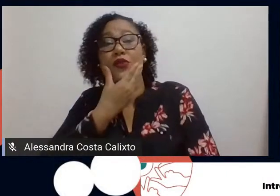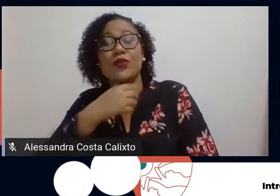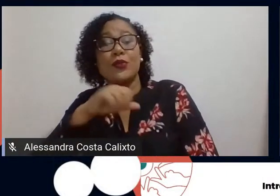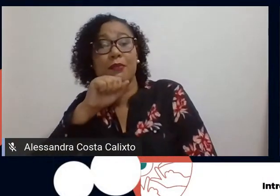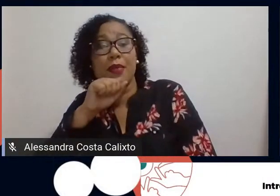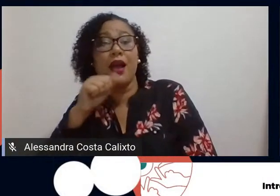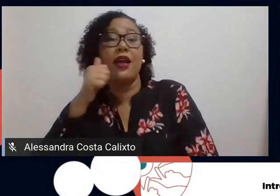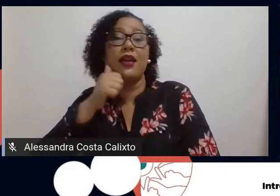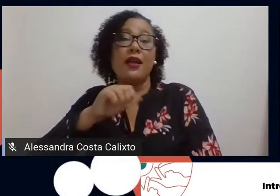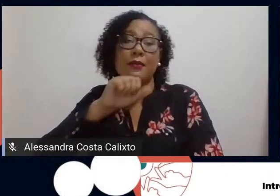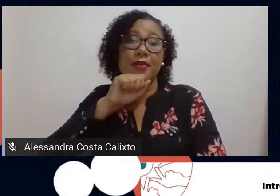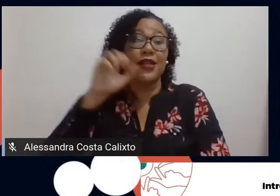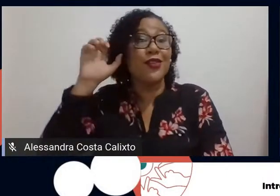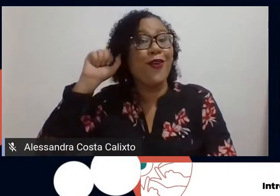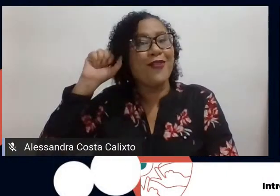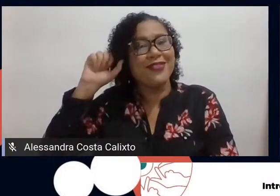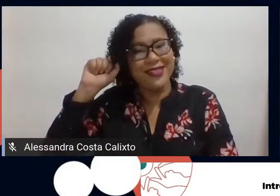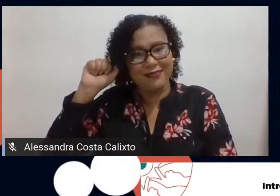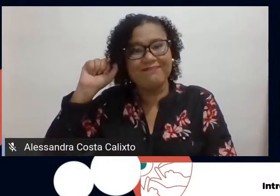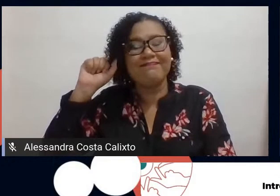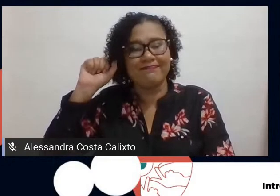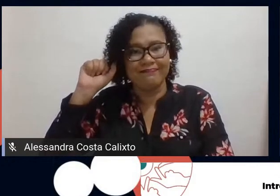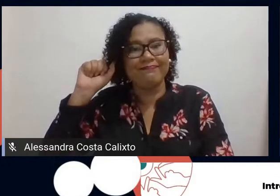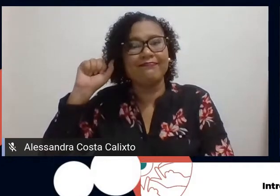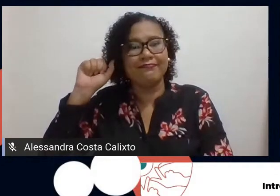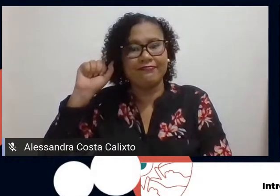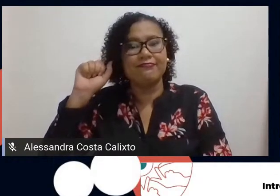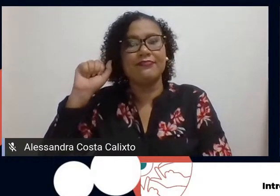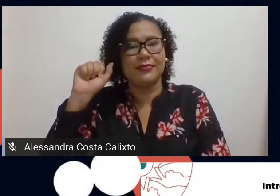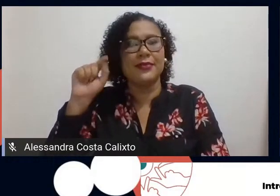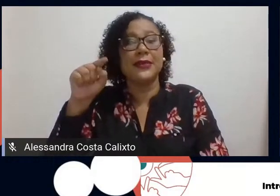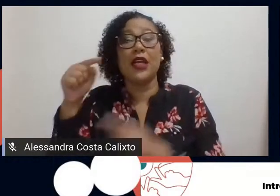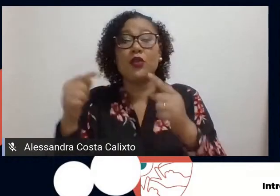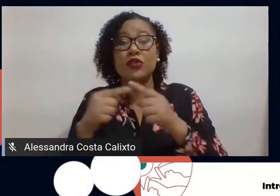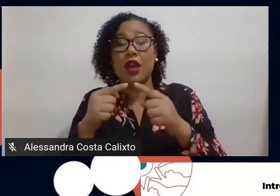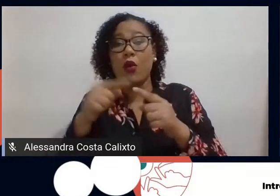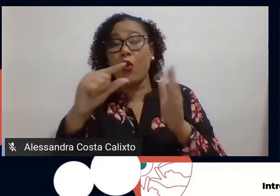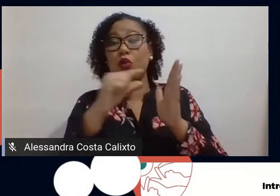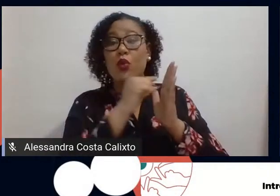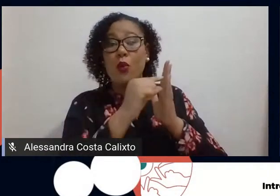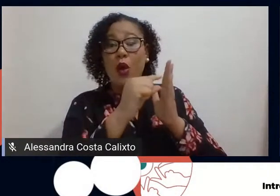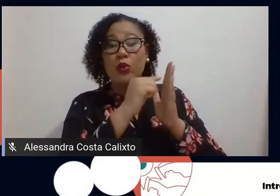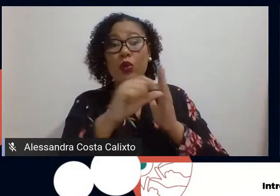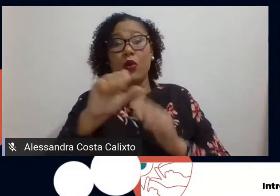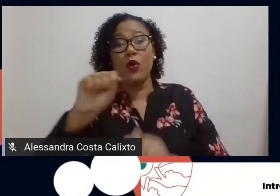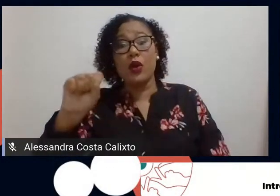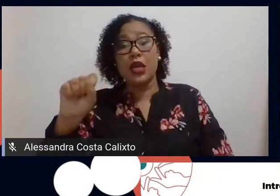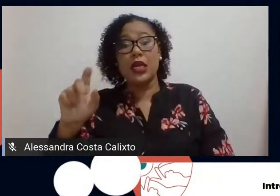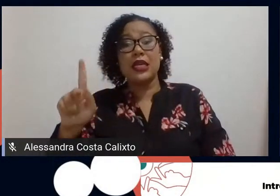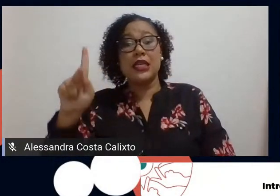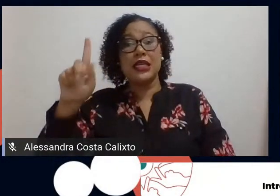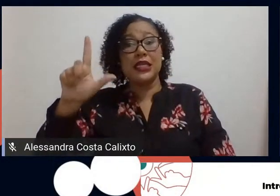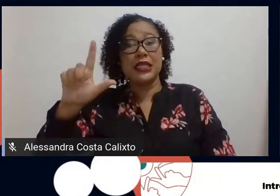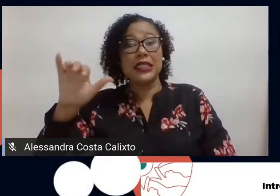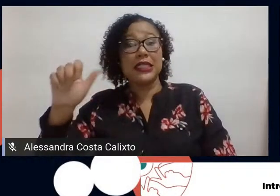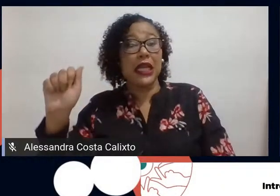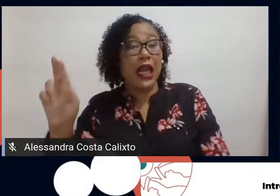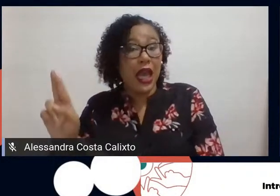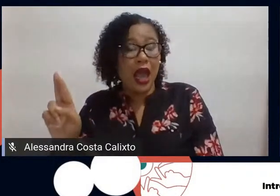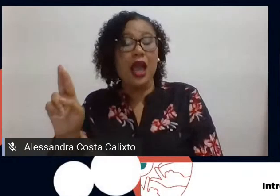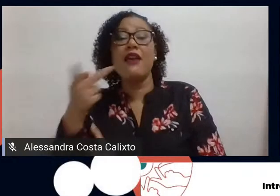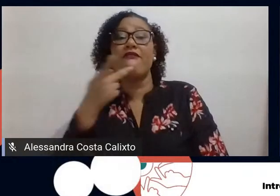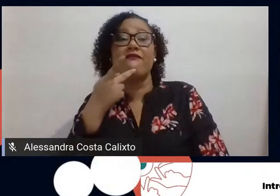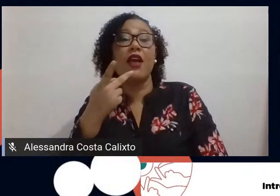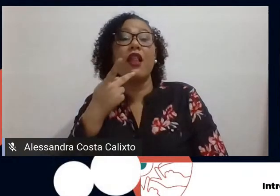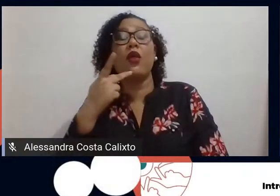nascem em ambientes familiares em que os pais são ouvintes. Portanto, eles nós